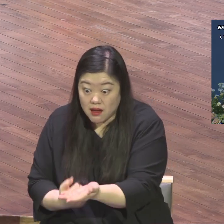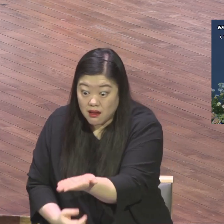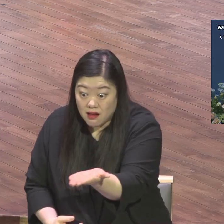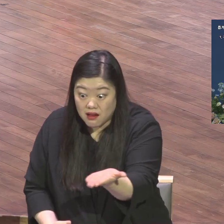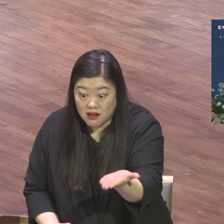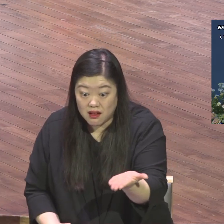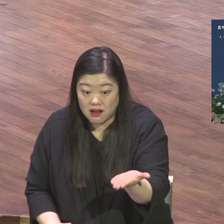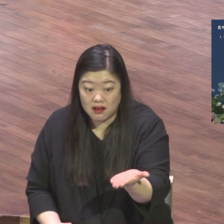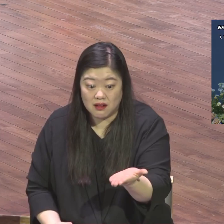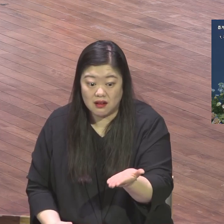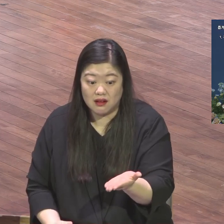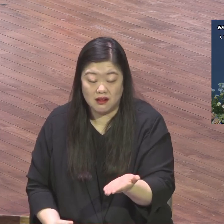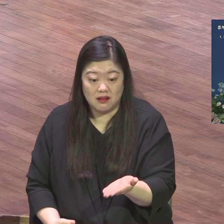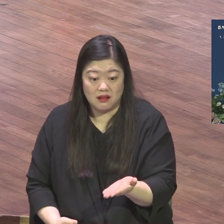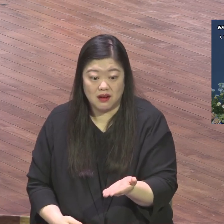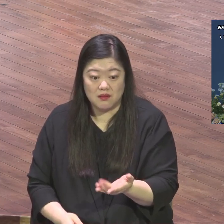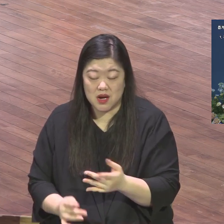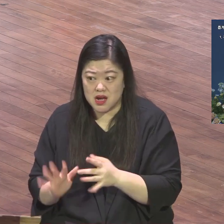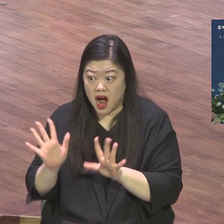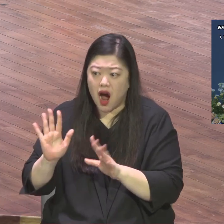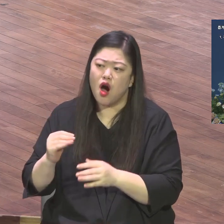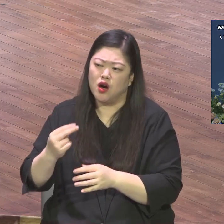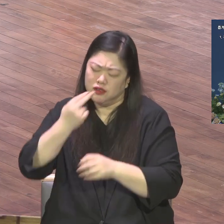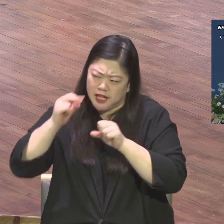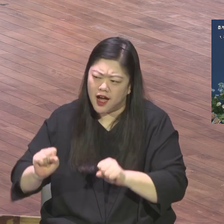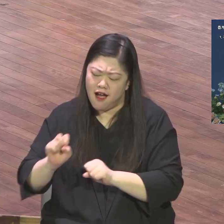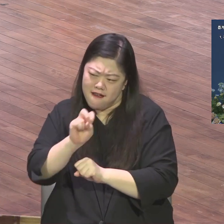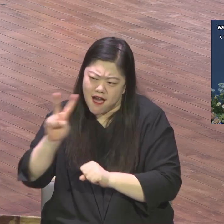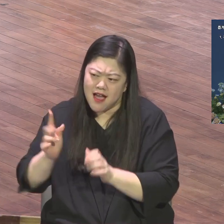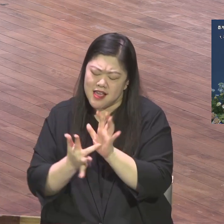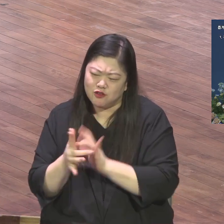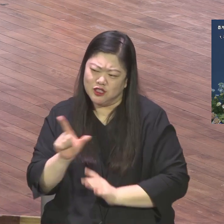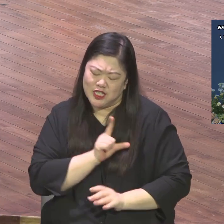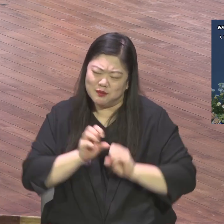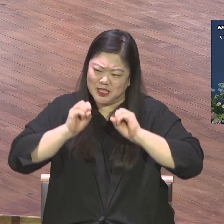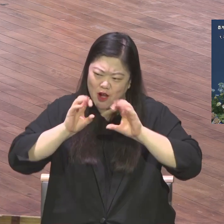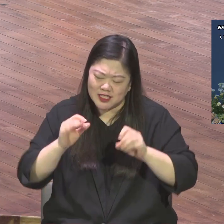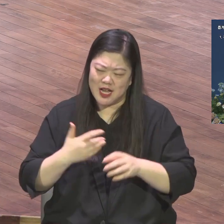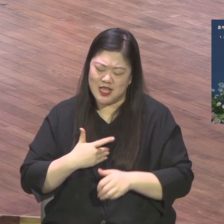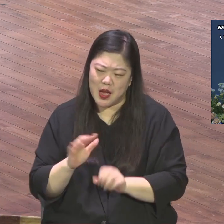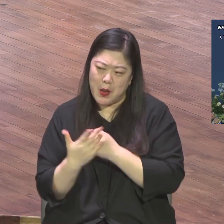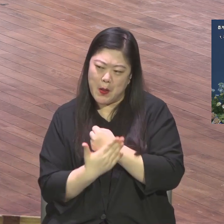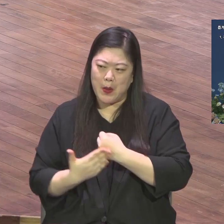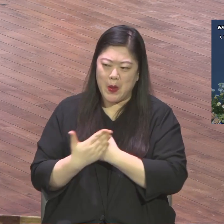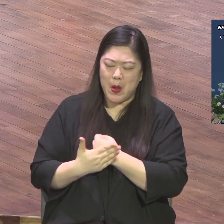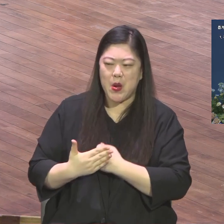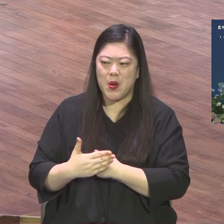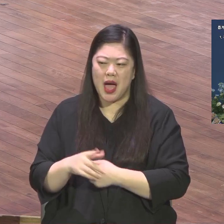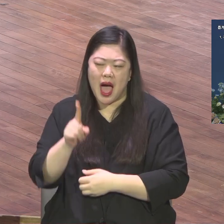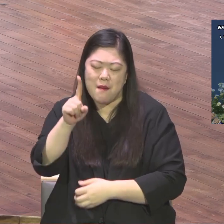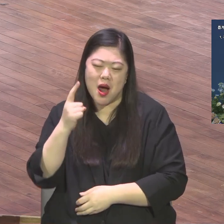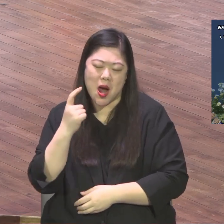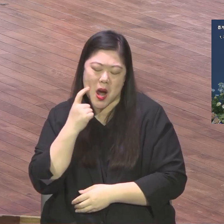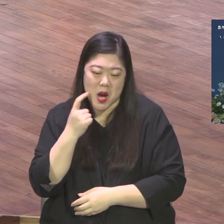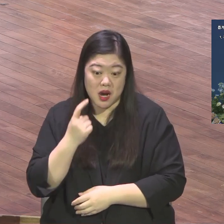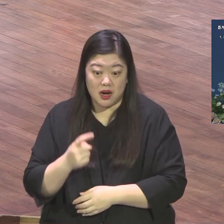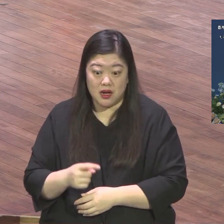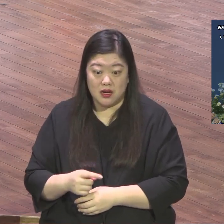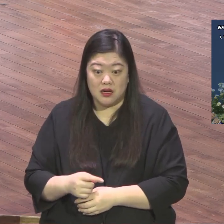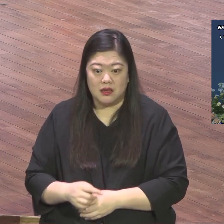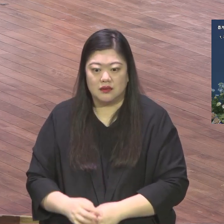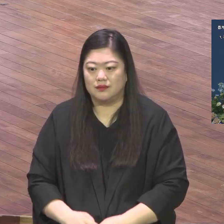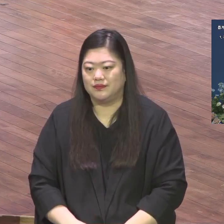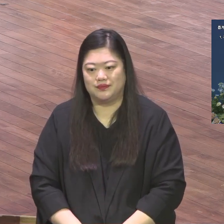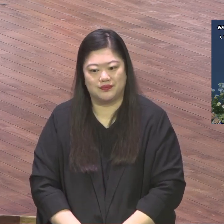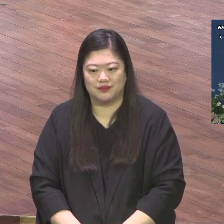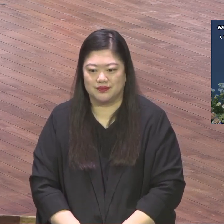유일성을 훼손시키기 위해서 사단은 별짓을 다 합니다. 별짓을 다 해. 그러나 우리의 믿음의 선조들은 그 예수